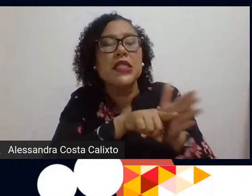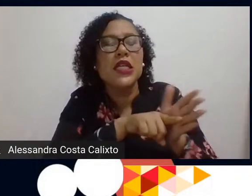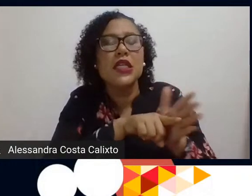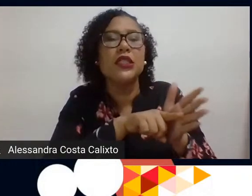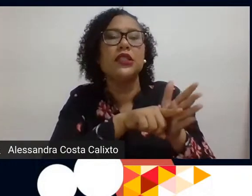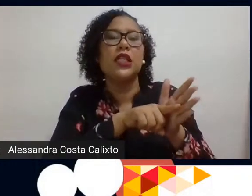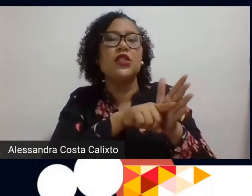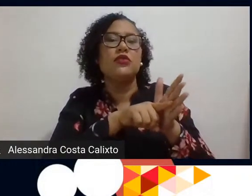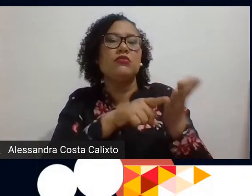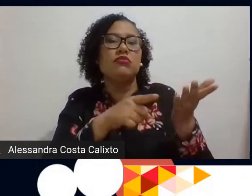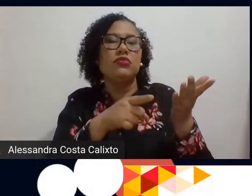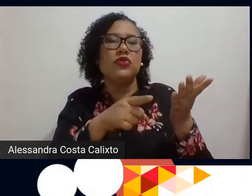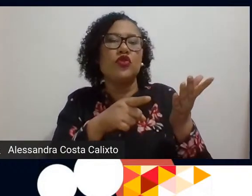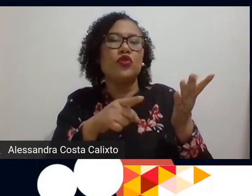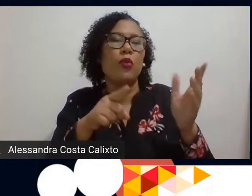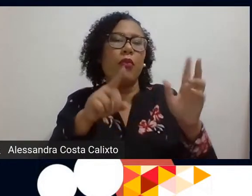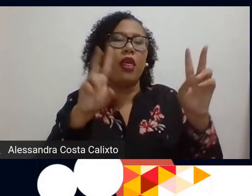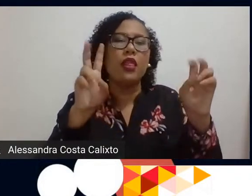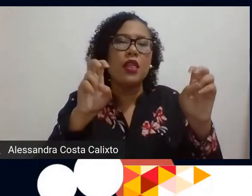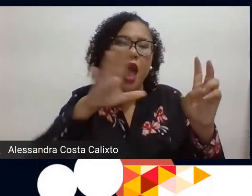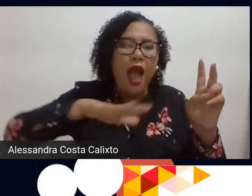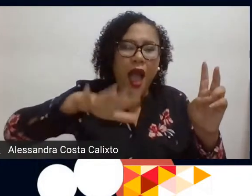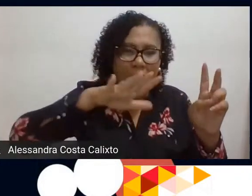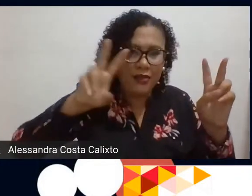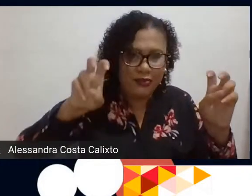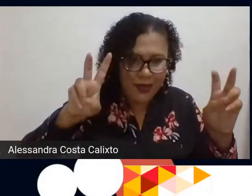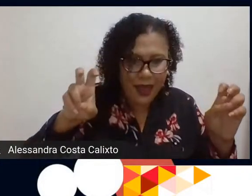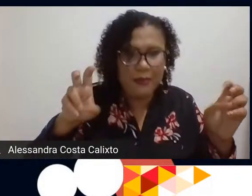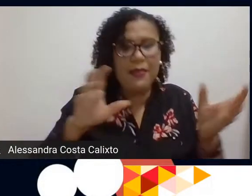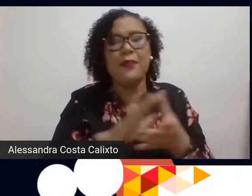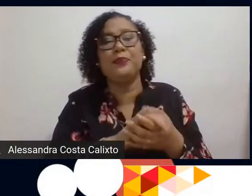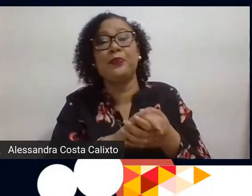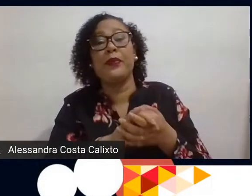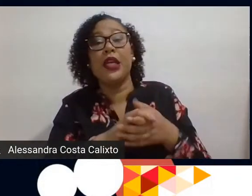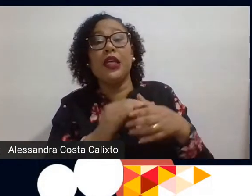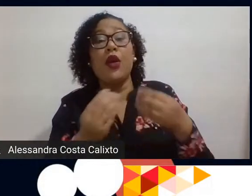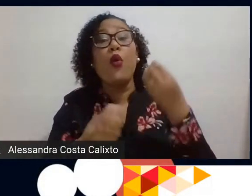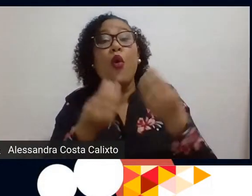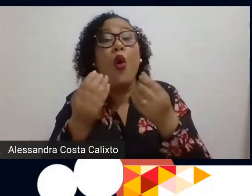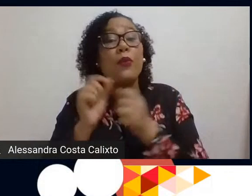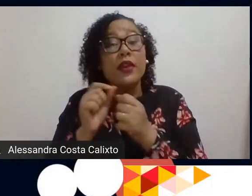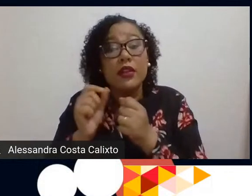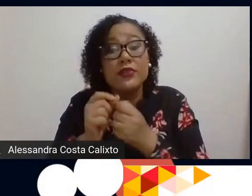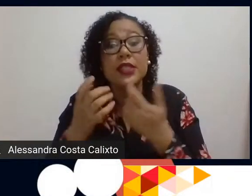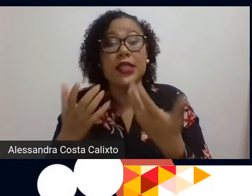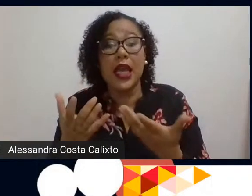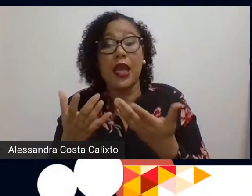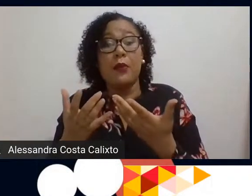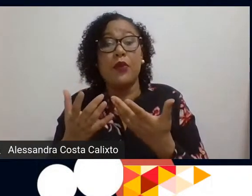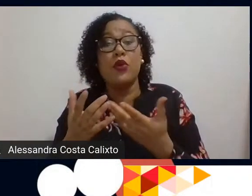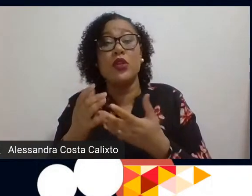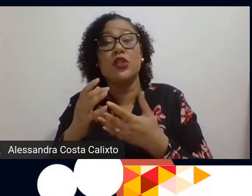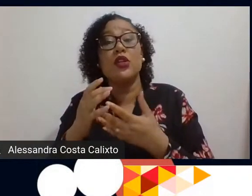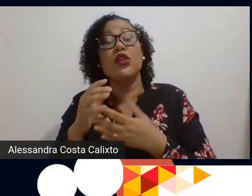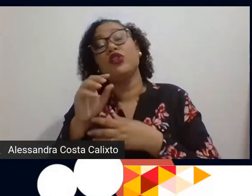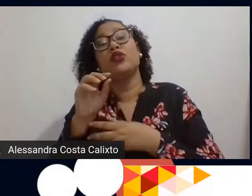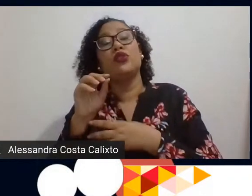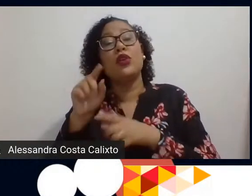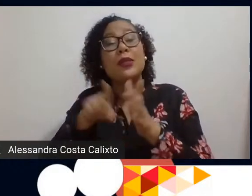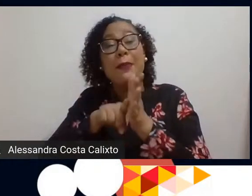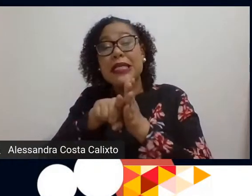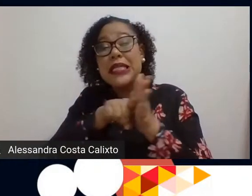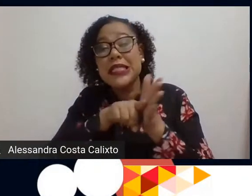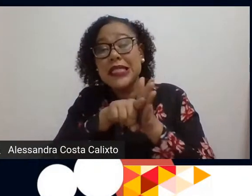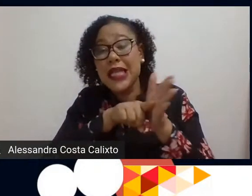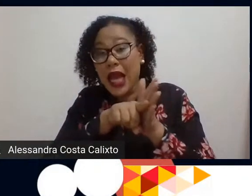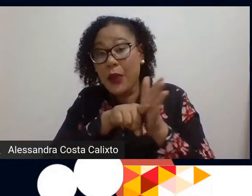bibliográfica sobre algumas pesquisas que já existiram na área. Também